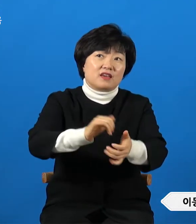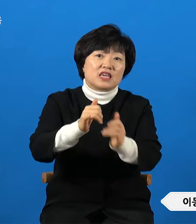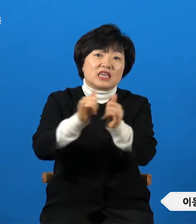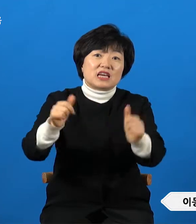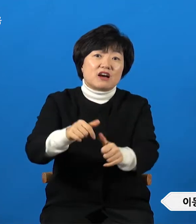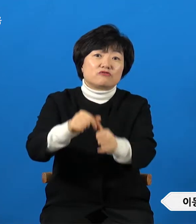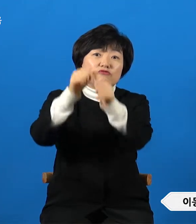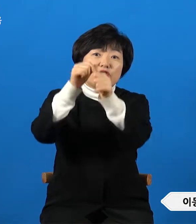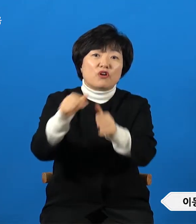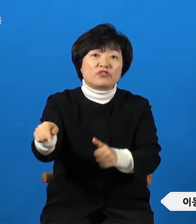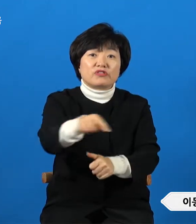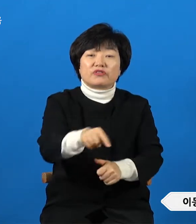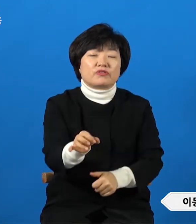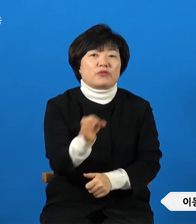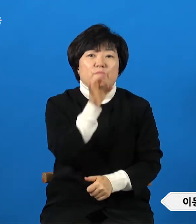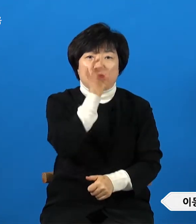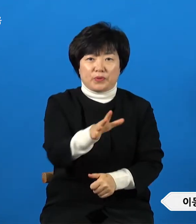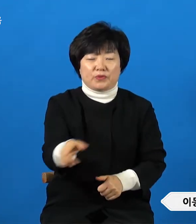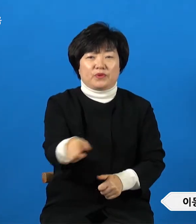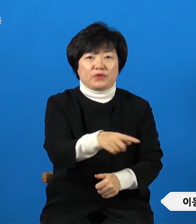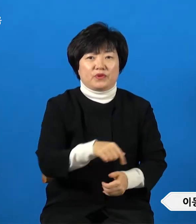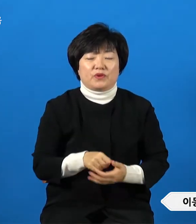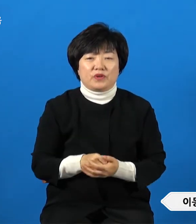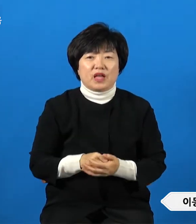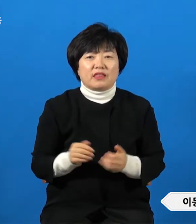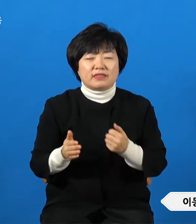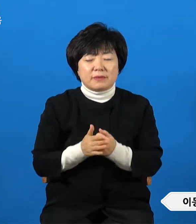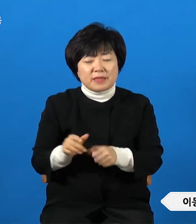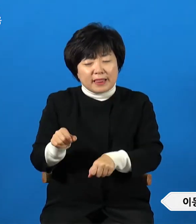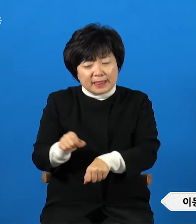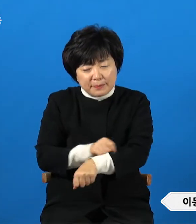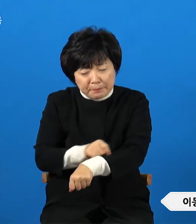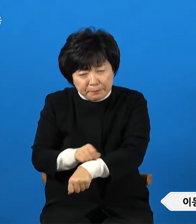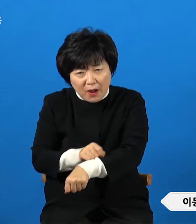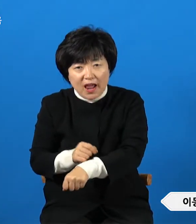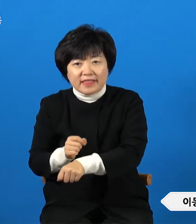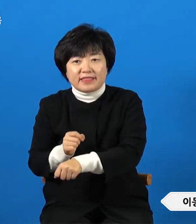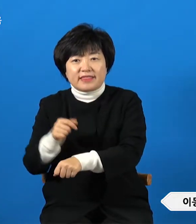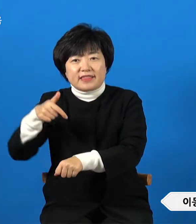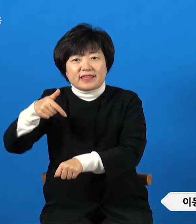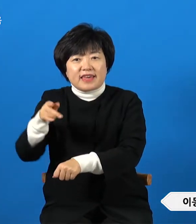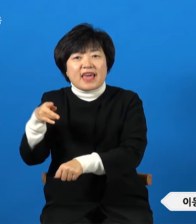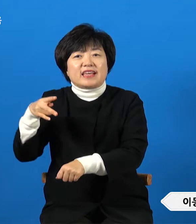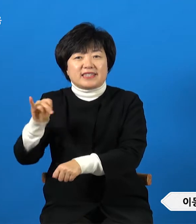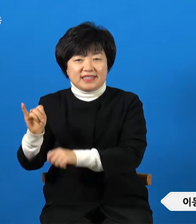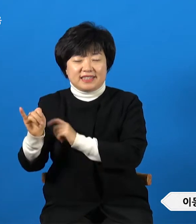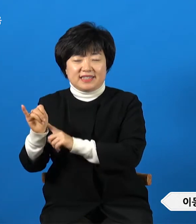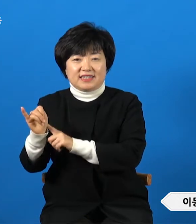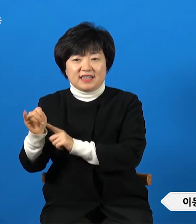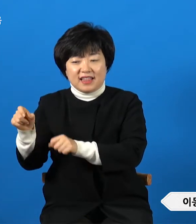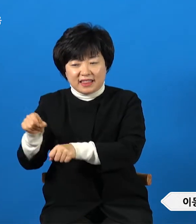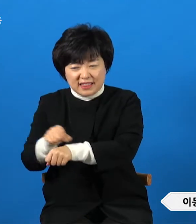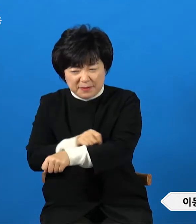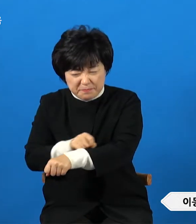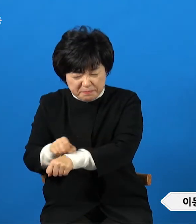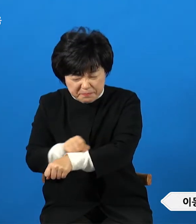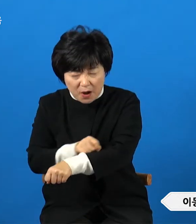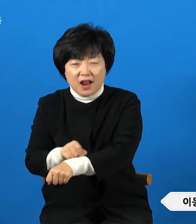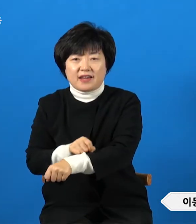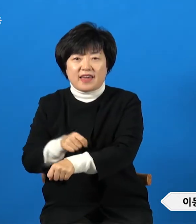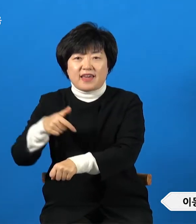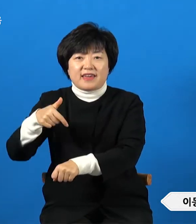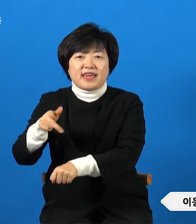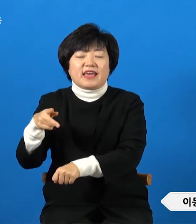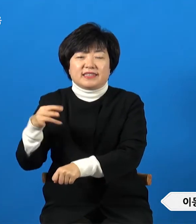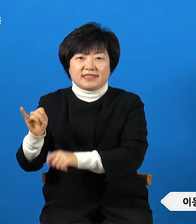없어요. 그래서 특별한 계시가 필요했어요. 그래서 일반 계시 말고 또 하나의 계시가 특별 계시.